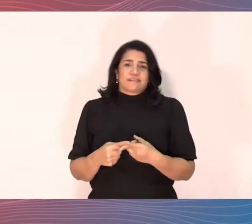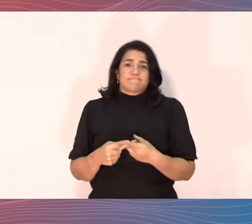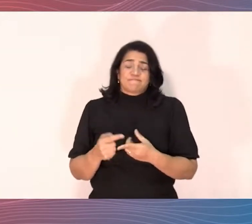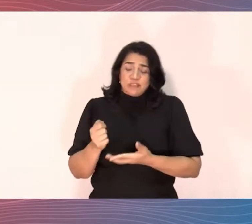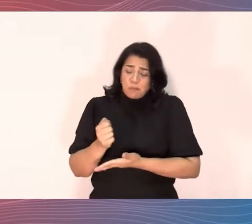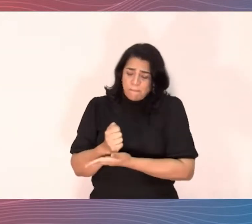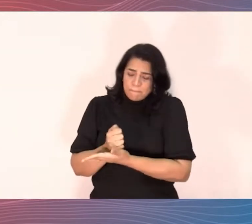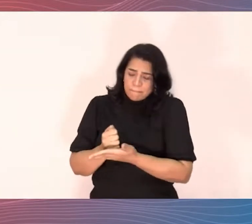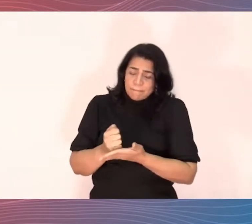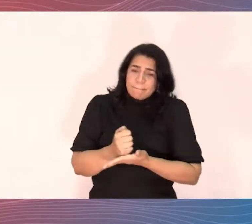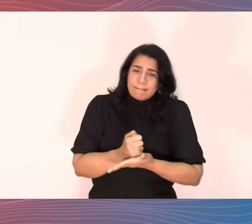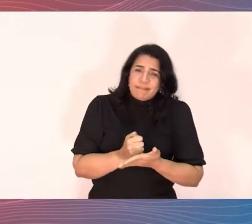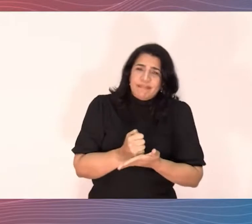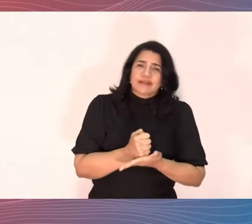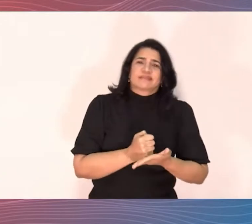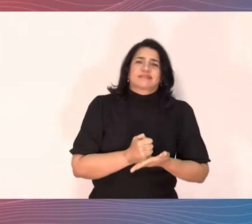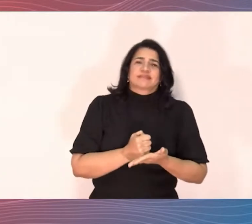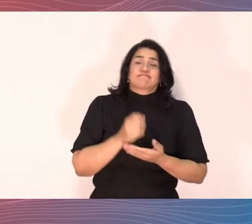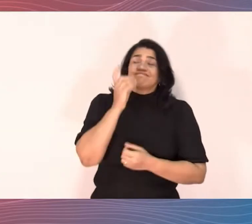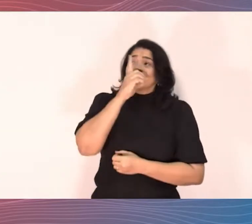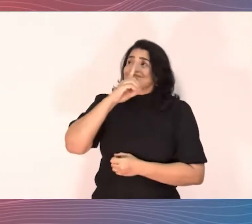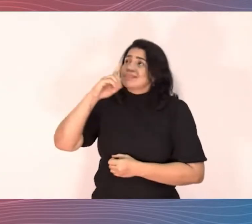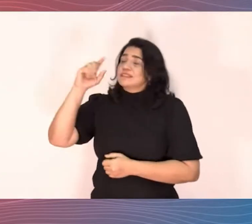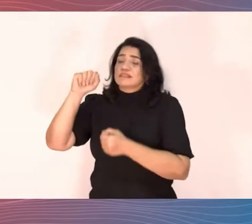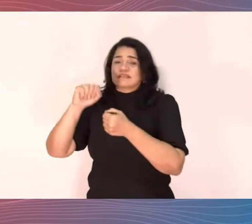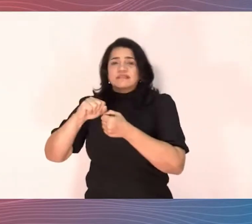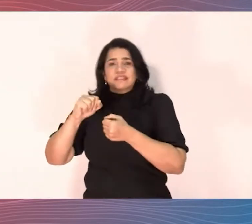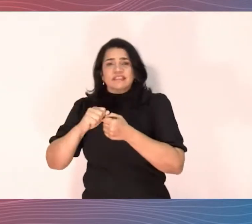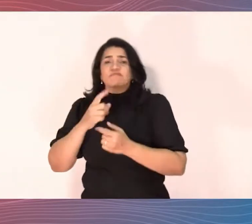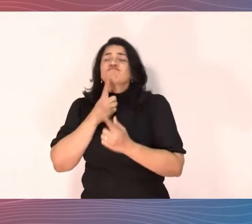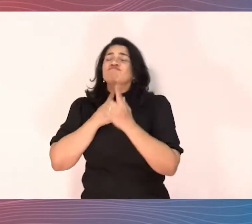irmãos, nós não temos pessoas